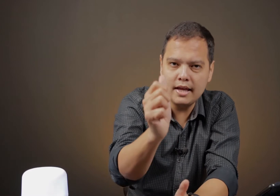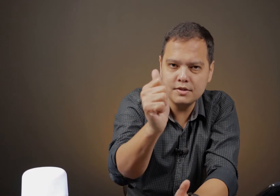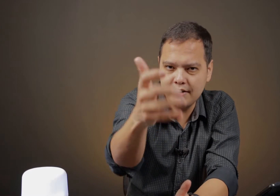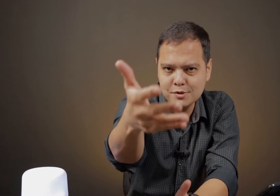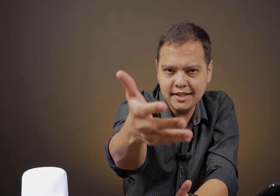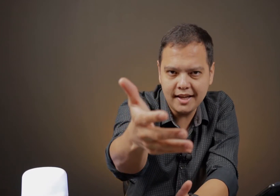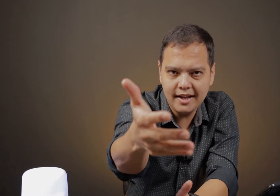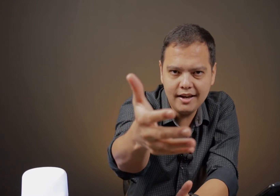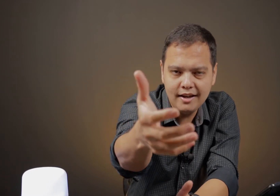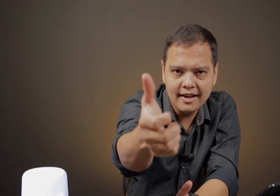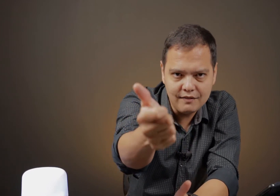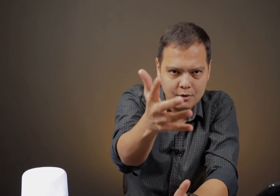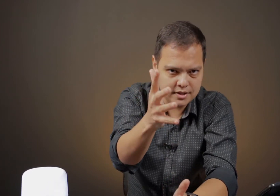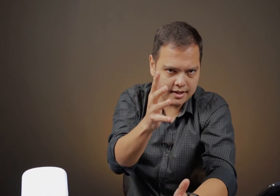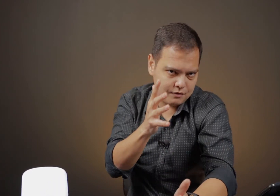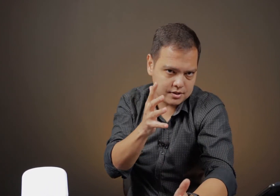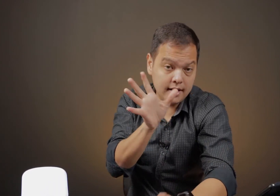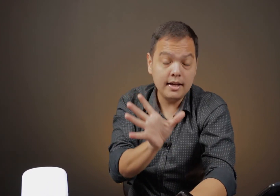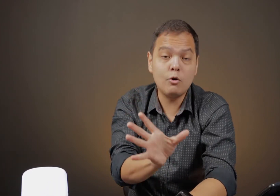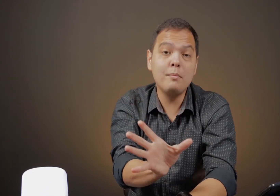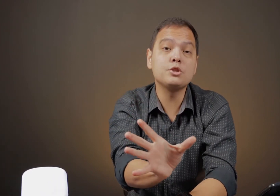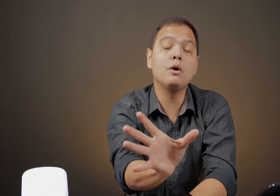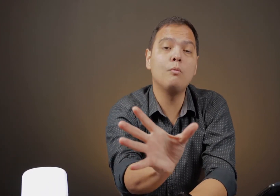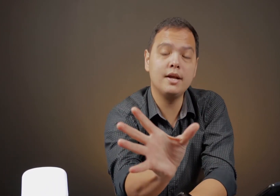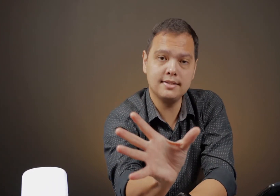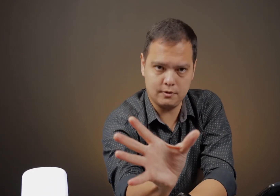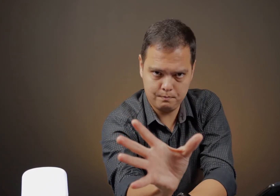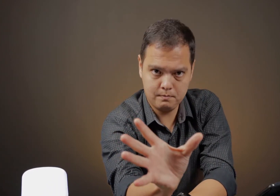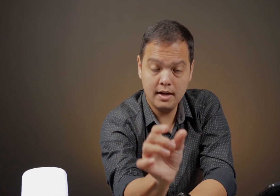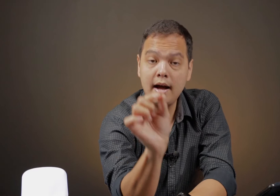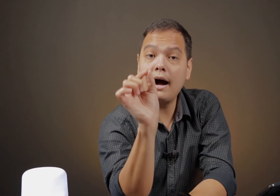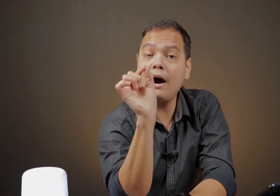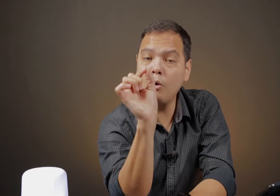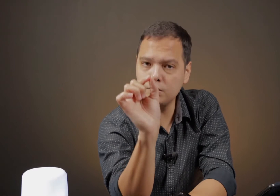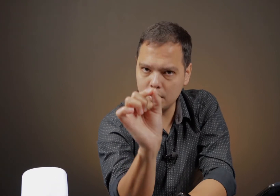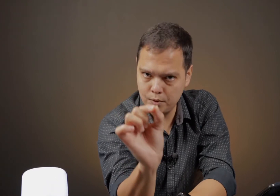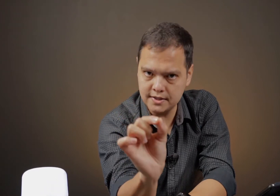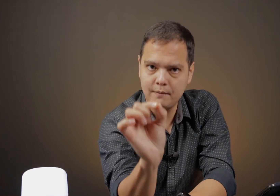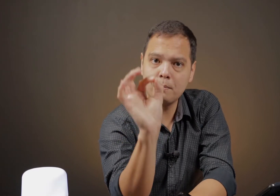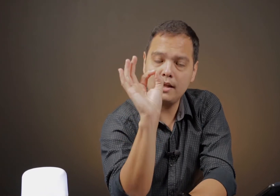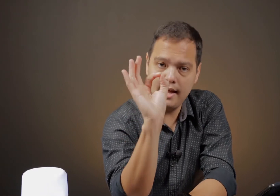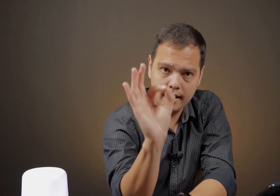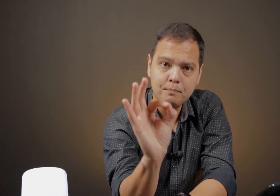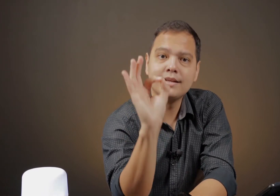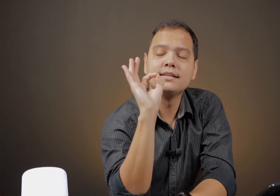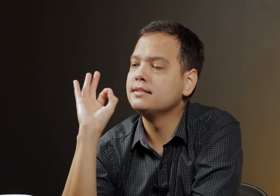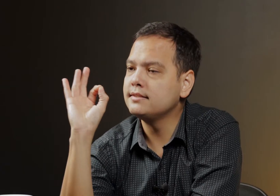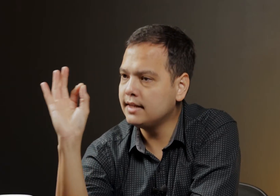você vai conseguir entender ele vai conseguir entender você e começou a comunicação. A outra coisa é